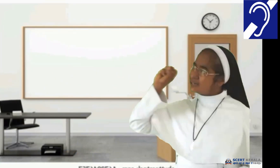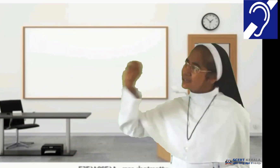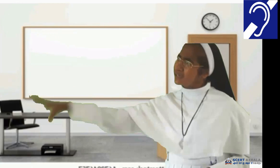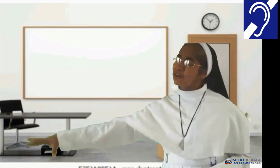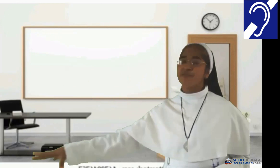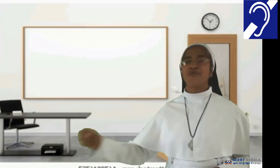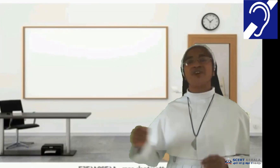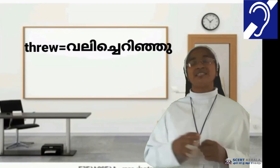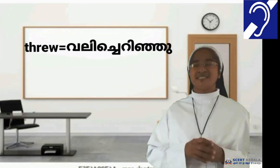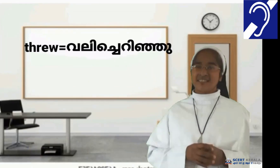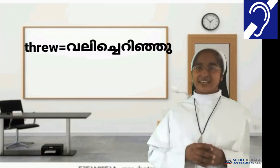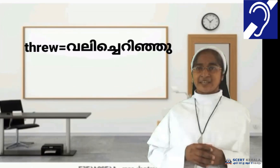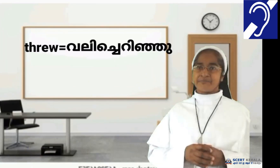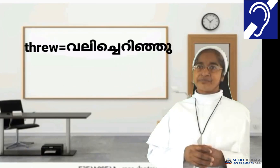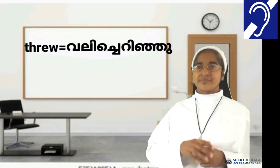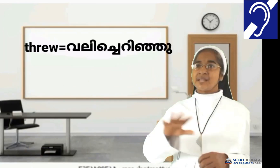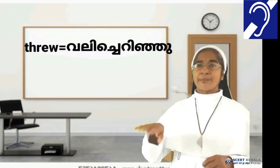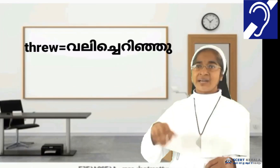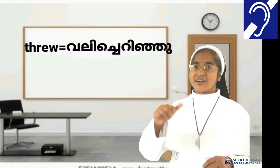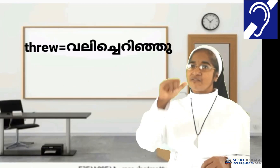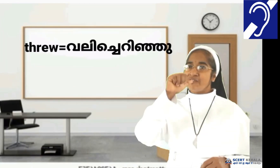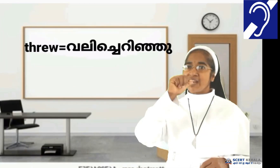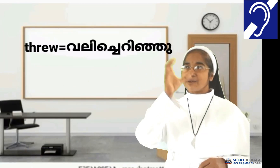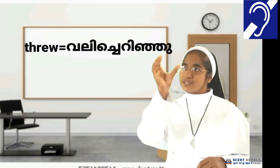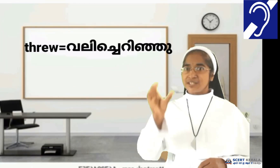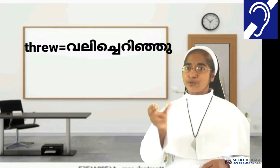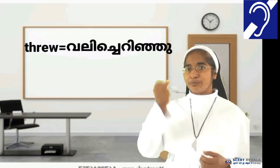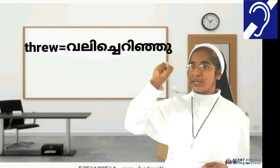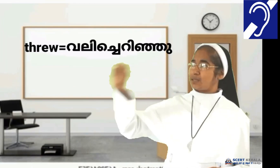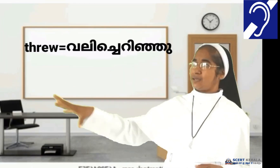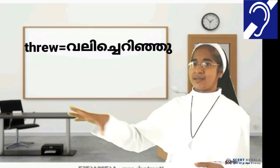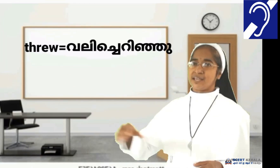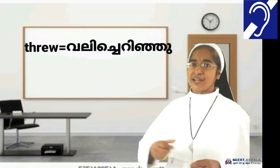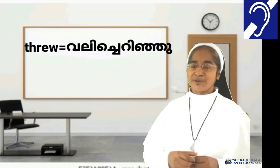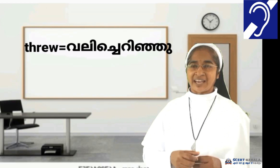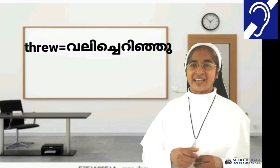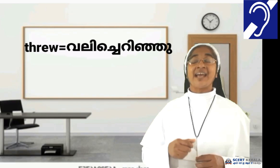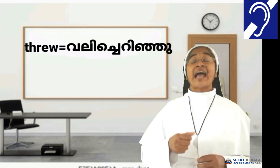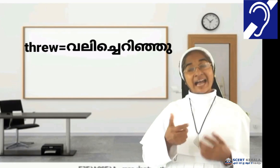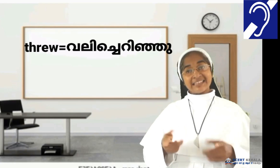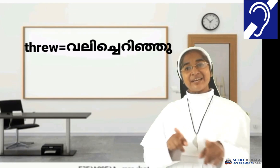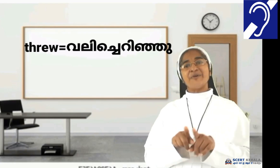കടലിലേക്ക് വലിച്ച് എറിഞ്ഞു. നമ്മള് വെള്ളം കുടിച്ചിട്ട് കുപ്പി എറിഞ്ഞുകളയില്ലേ?